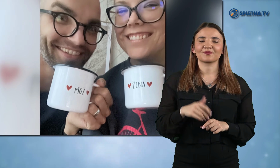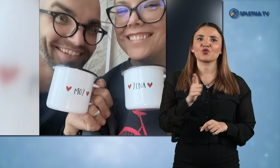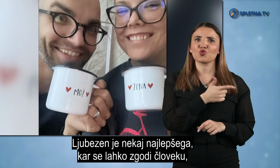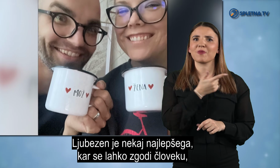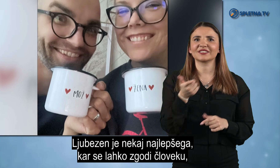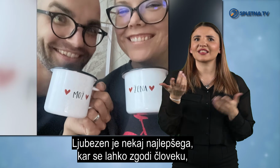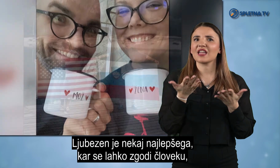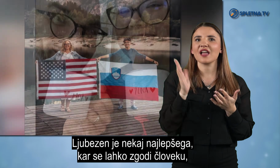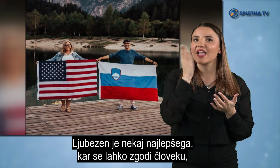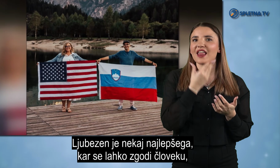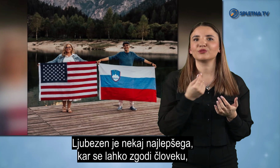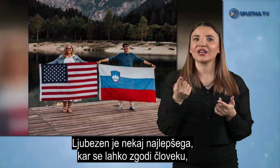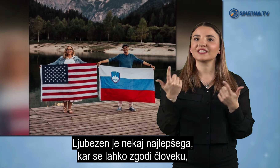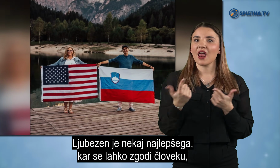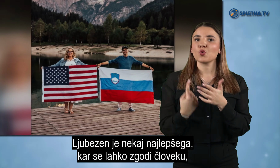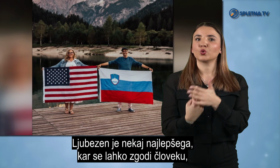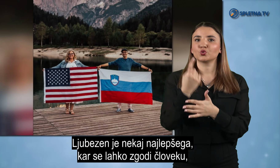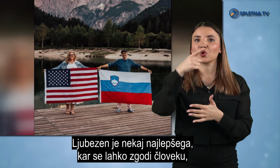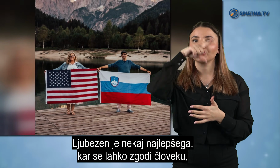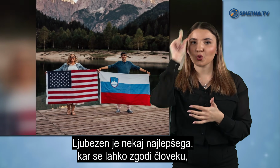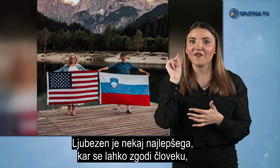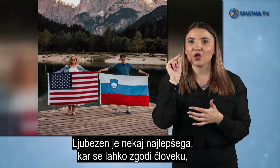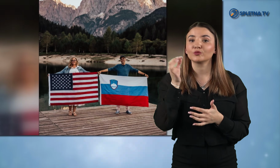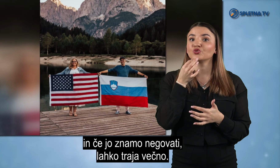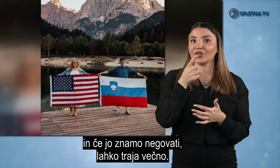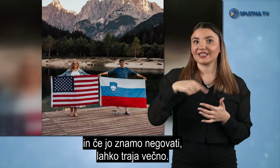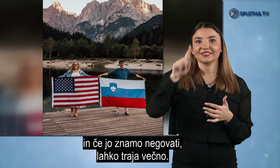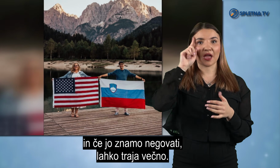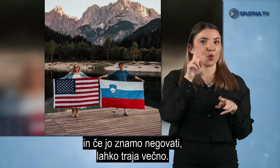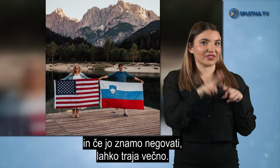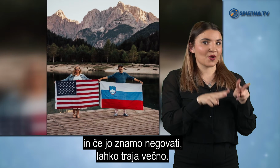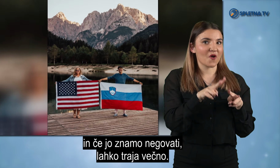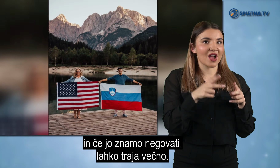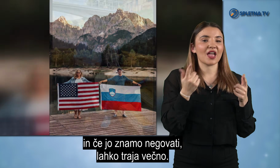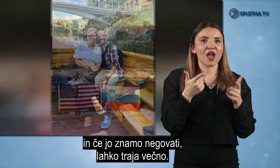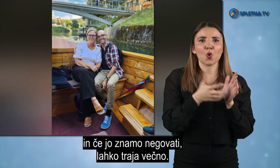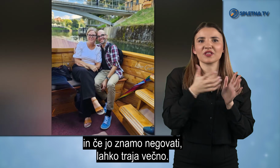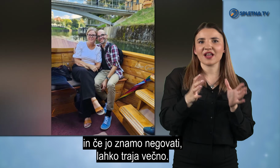Ljubezen je nekaj najlepšega, kar se lahko zgodi človeku, in če jo znamo negovati, lahko traja večno.